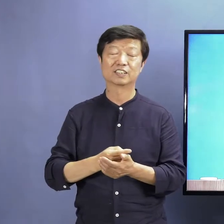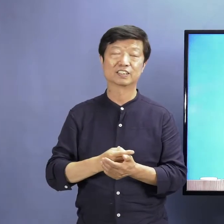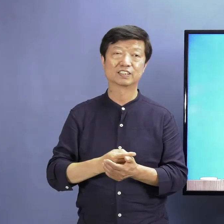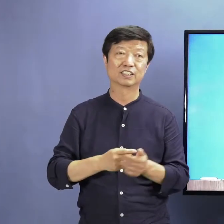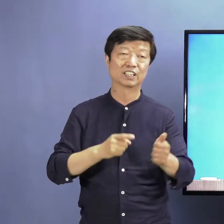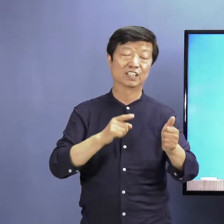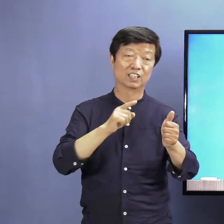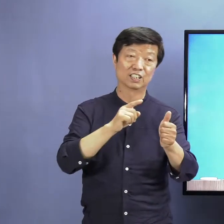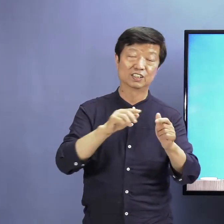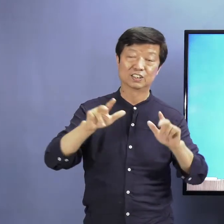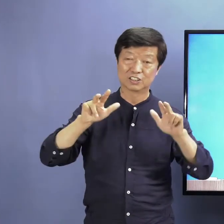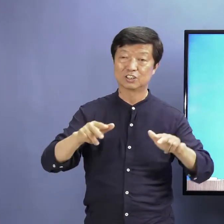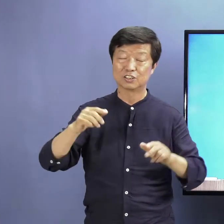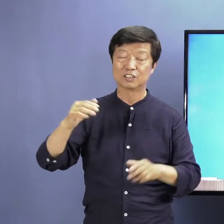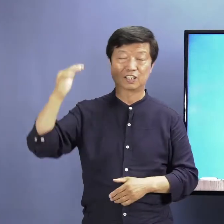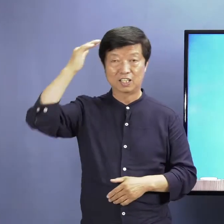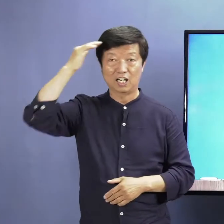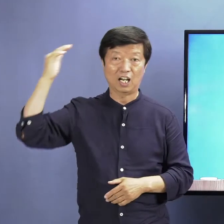전이나